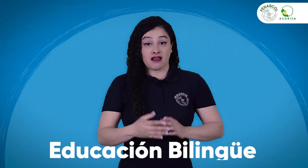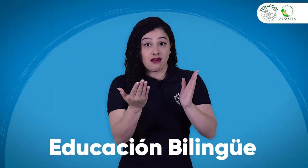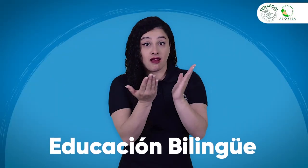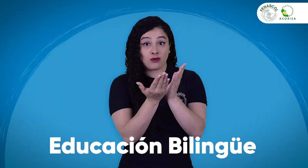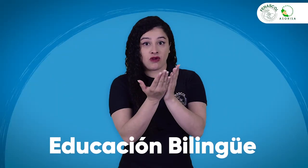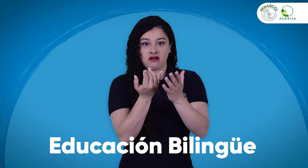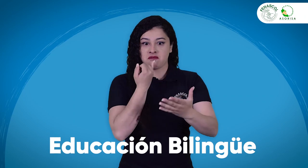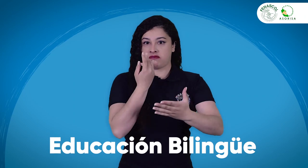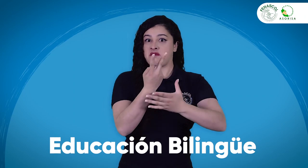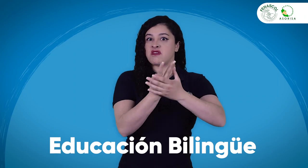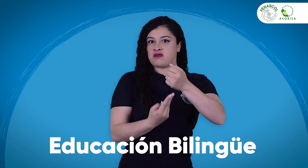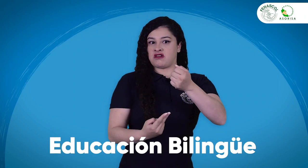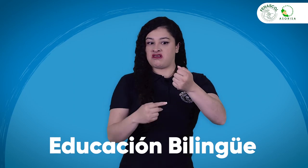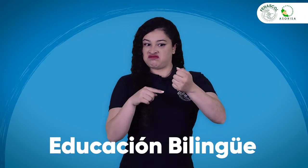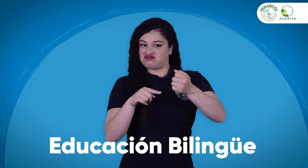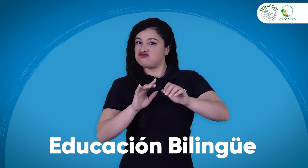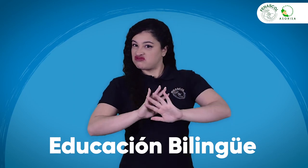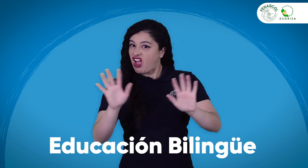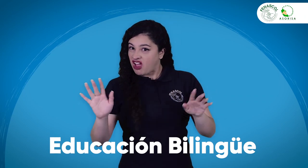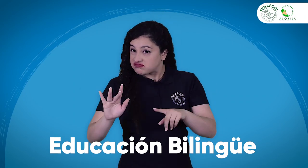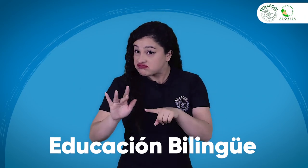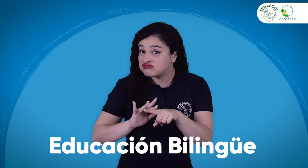y la educación bilingüe ya se está aplicando